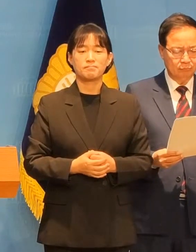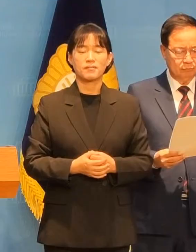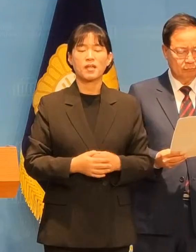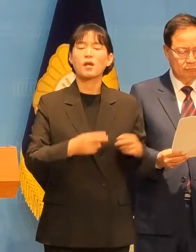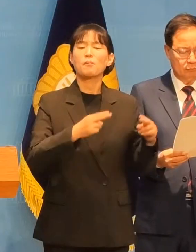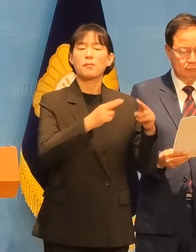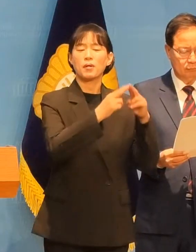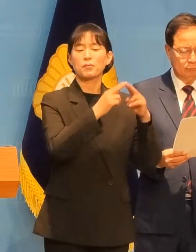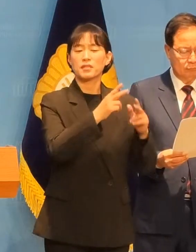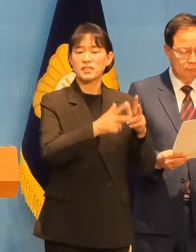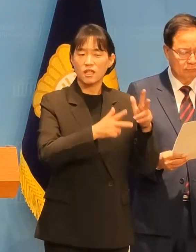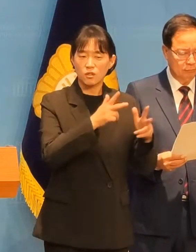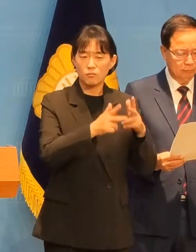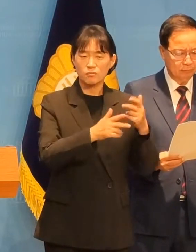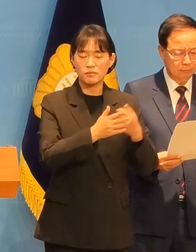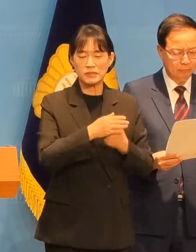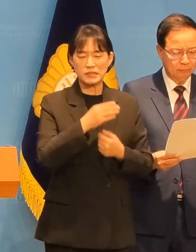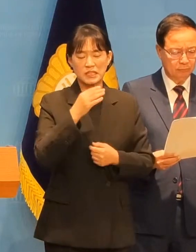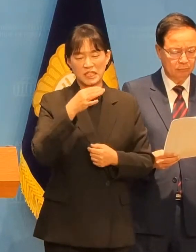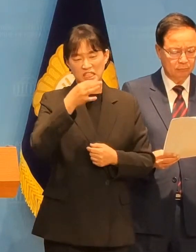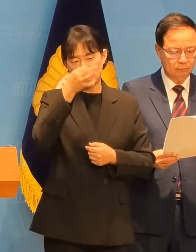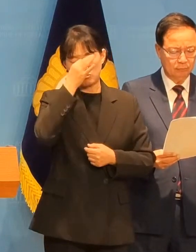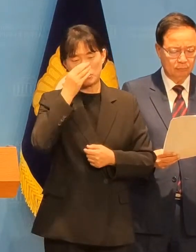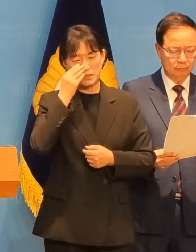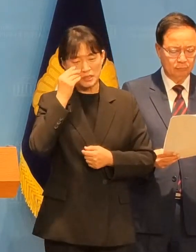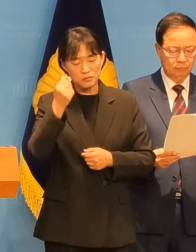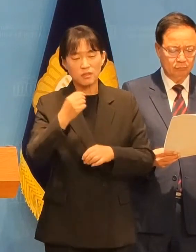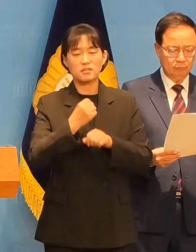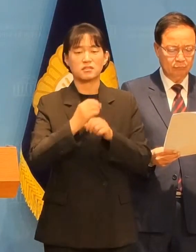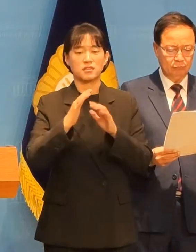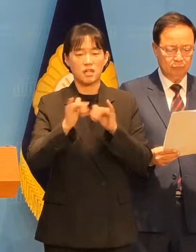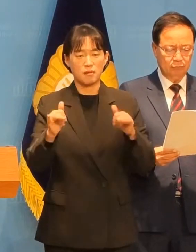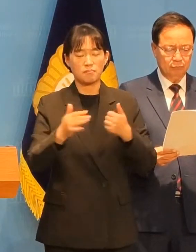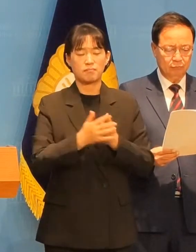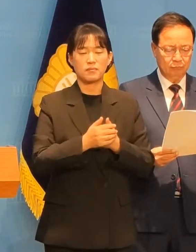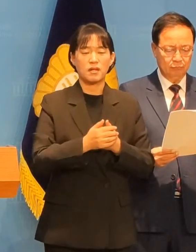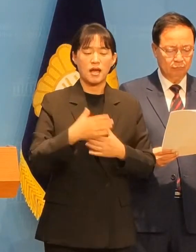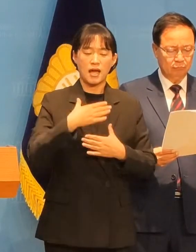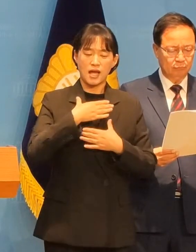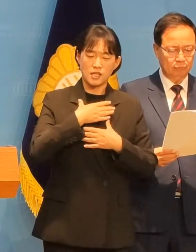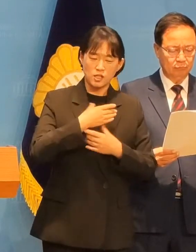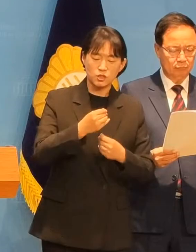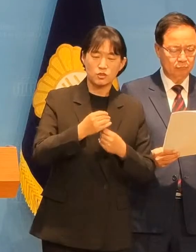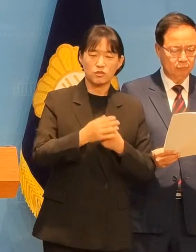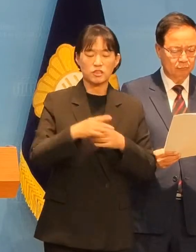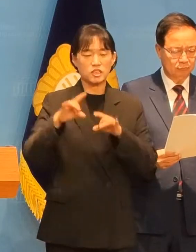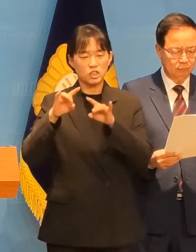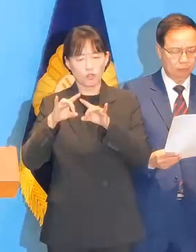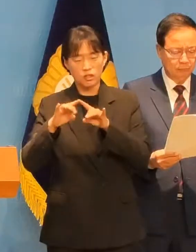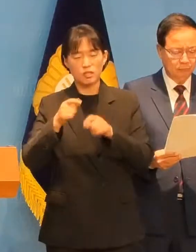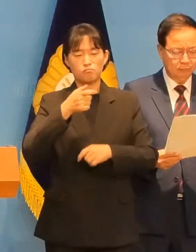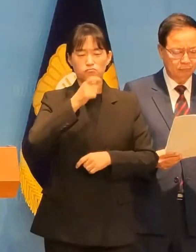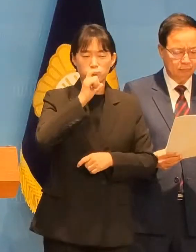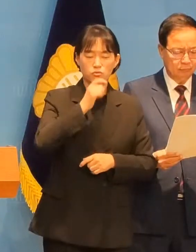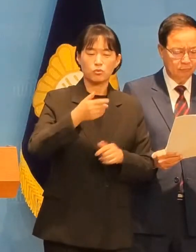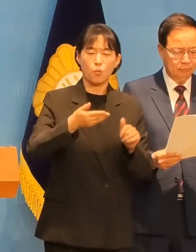반도체 산업은 고도로 숙련된 고급 인력, 정교한 공급망, 안정적 전력 및 용수 공급 등이